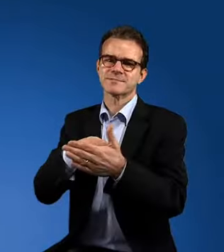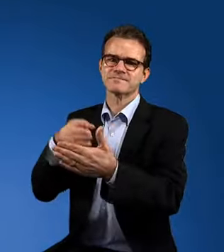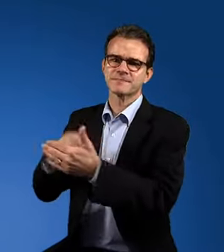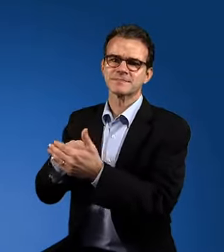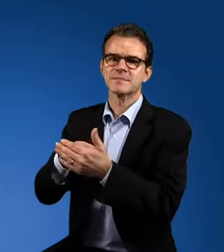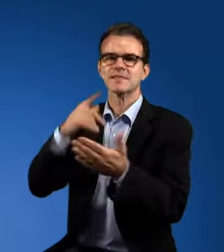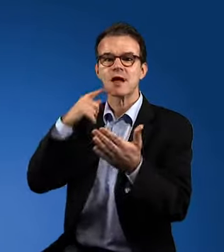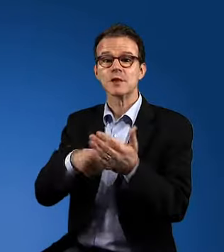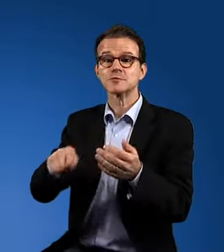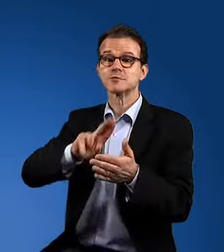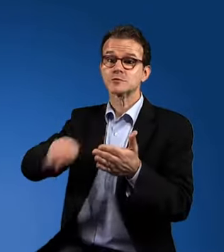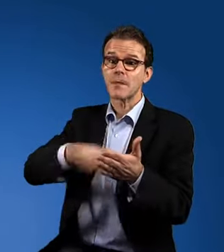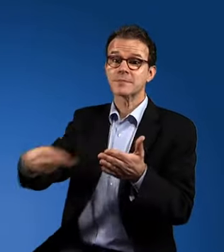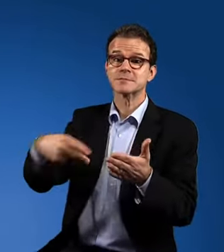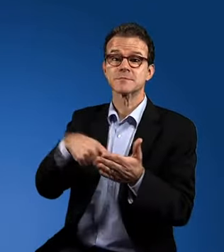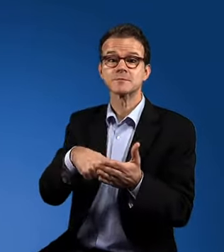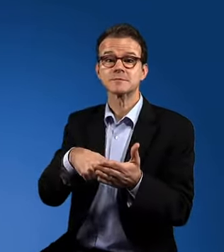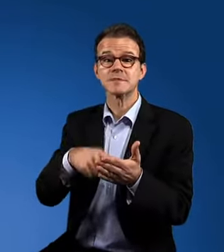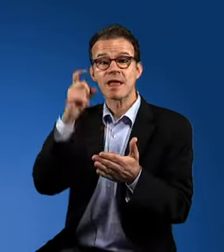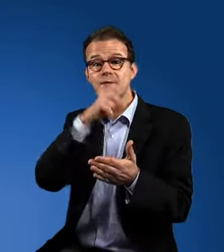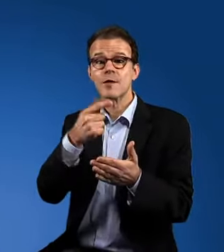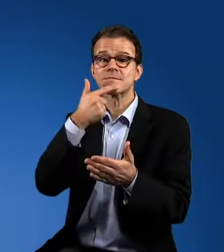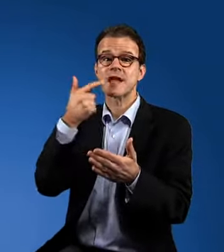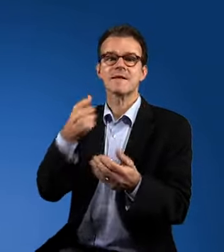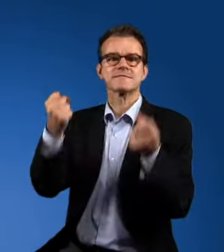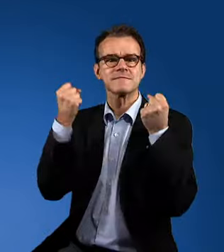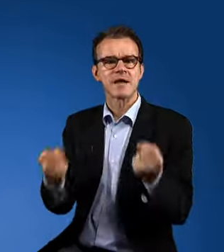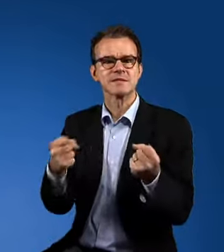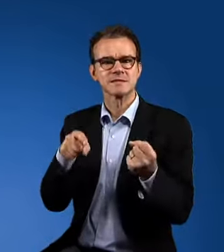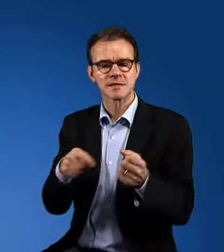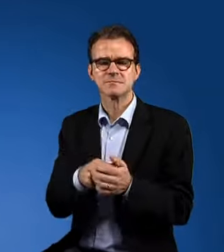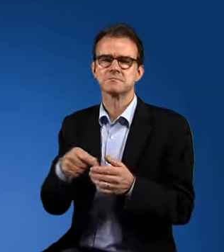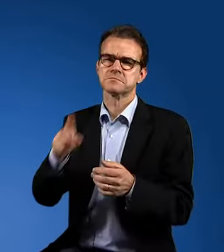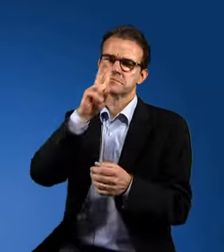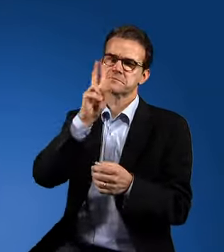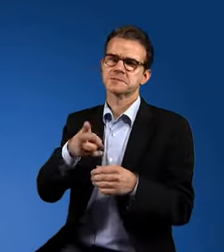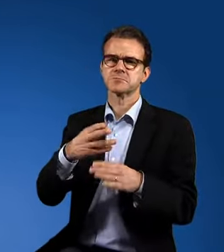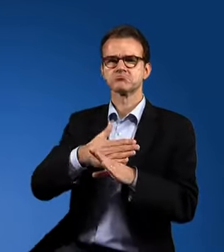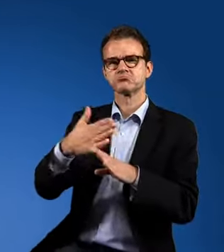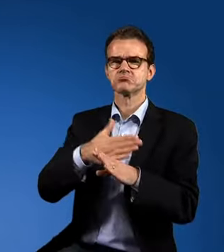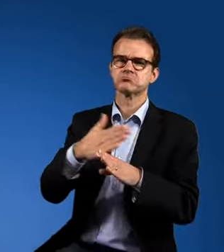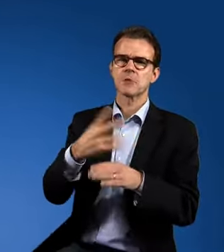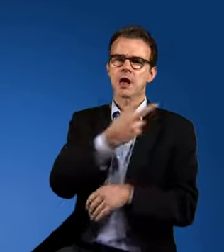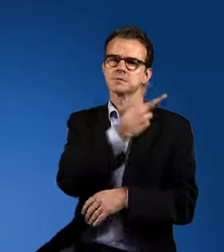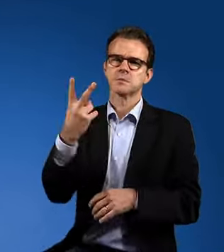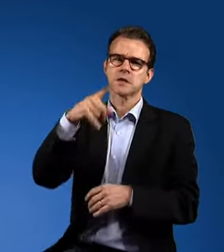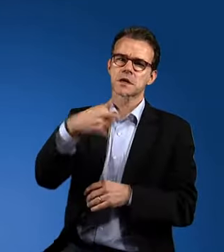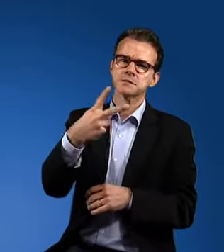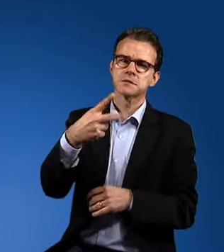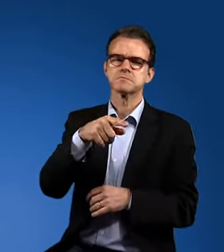lainsäädäntömuutos esteenä, että tätä sopimusta ei ole vielä voitu ratifioida, mutta on arvioitu,